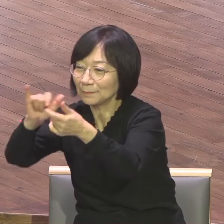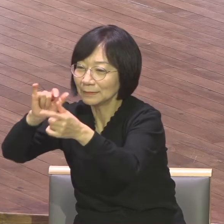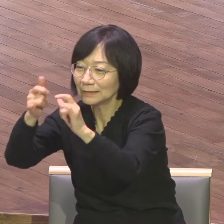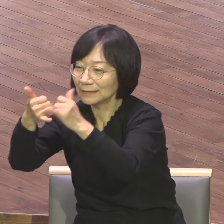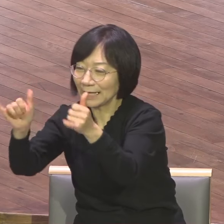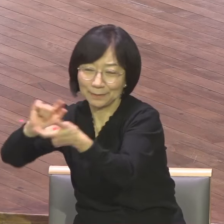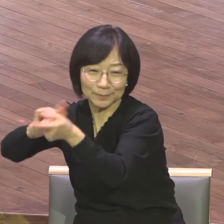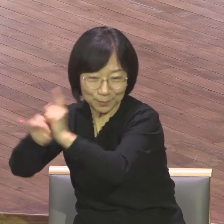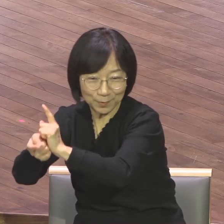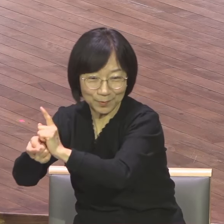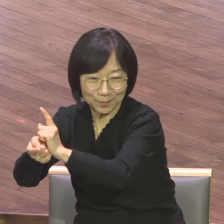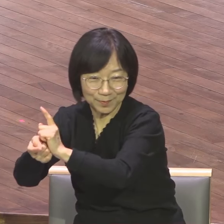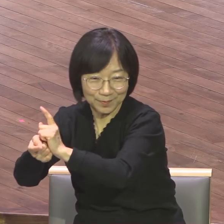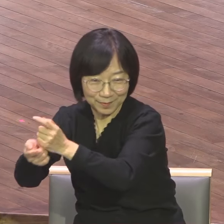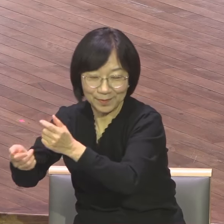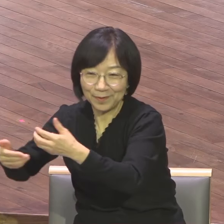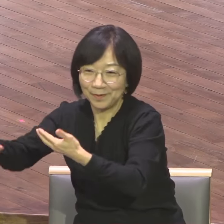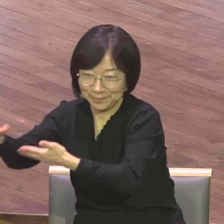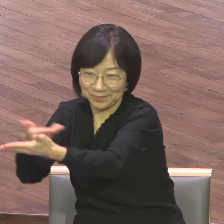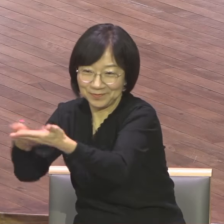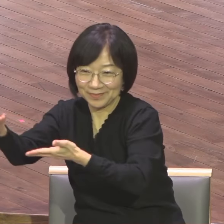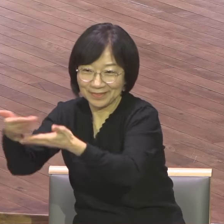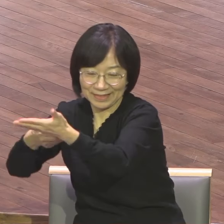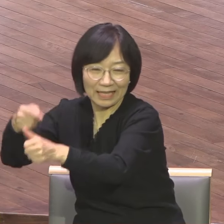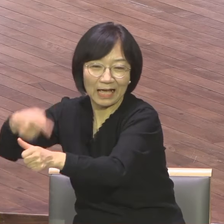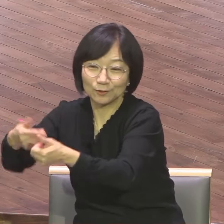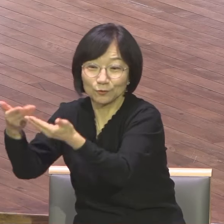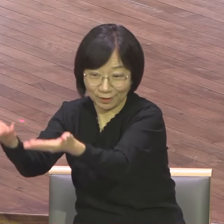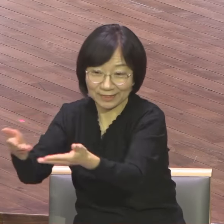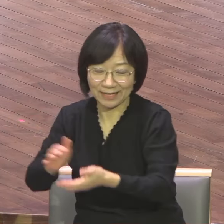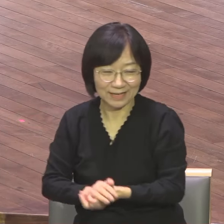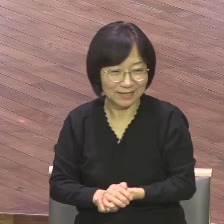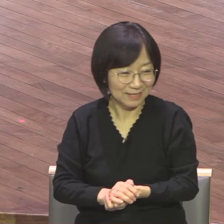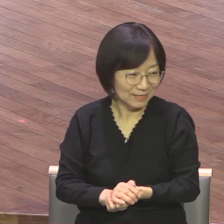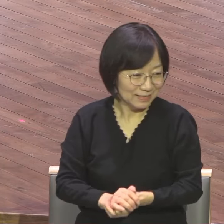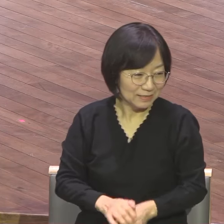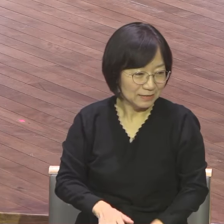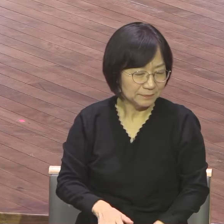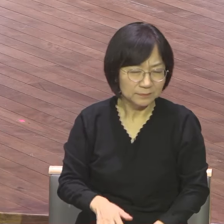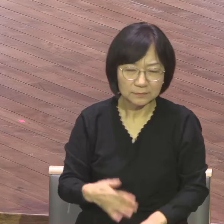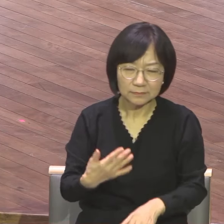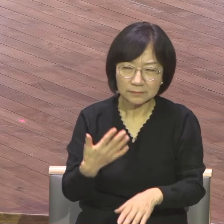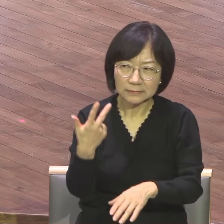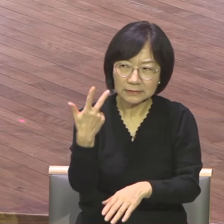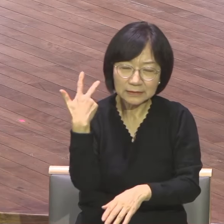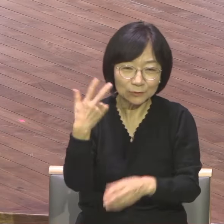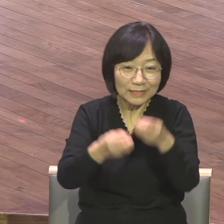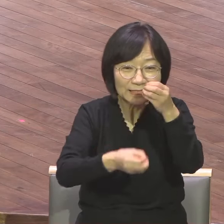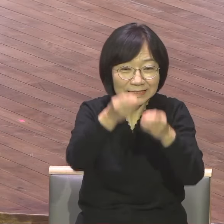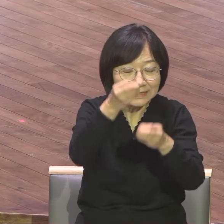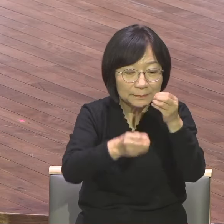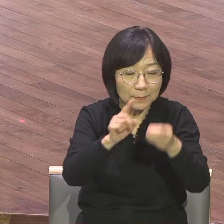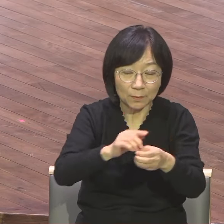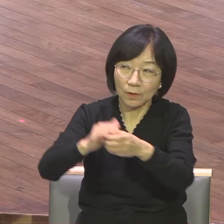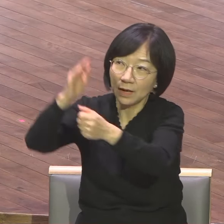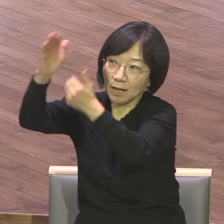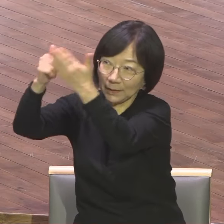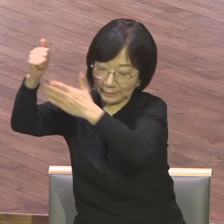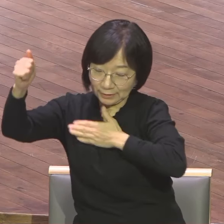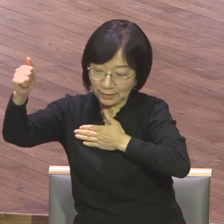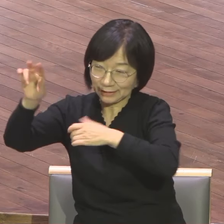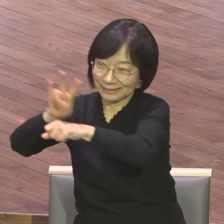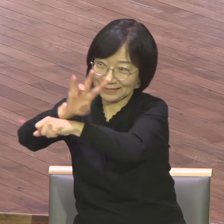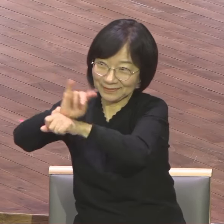것이다. 자, 우리가 지난 시간까지 살펴본 시편의 말씀은 하나님과 24 함께하는